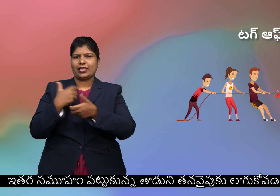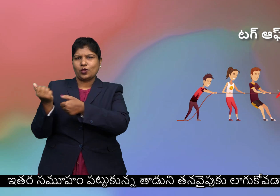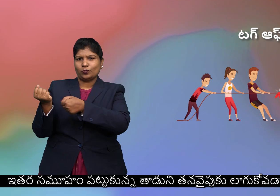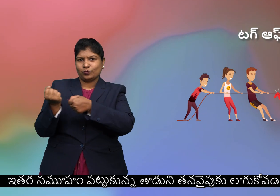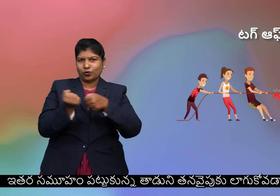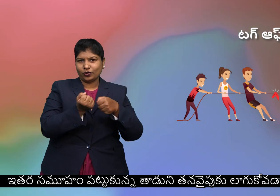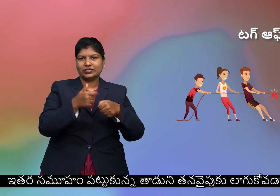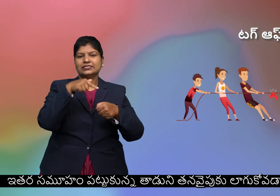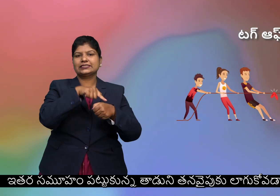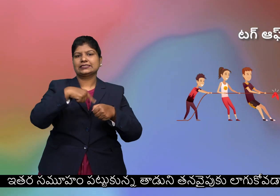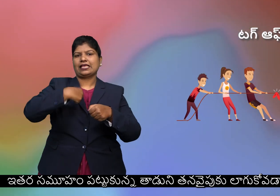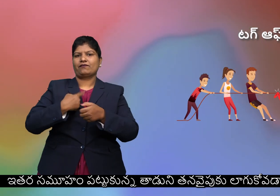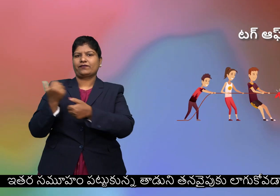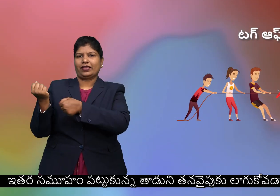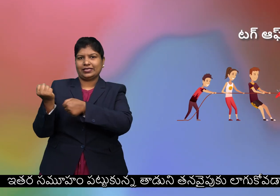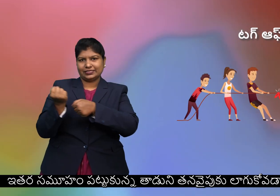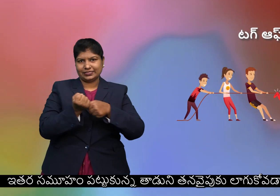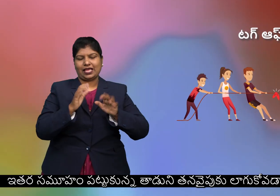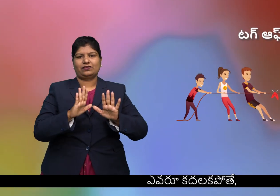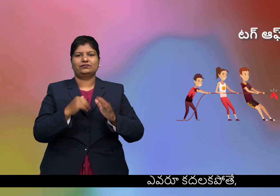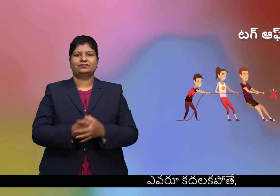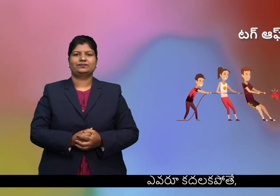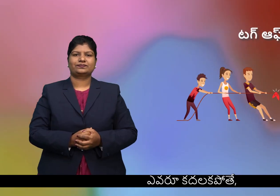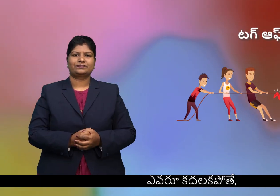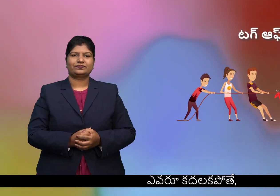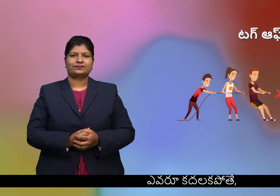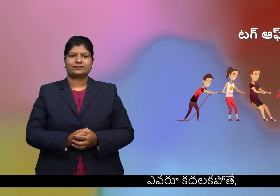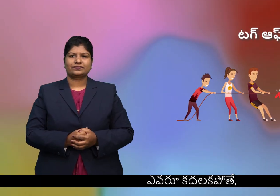తన వైపుకు లాగుకోవడానికి ప్రయత్నిస్తుంది. ఎవరూ కదలకపోతే